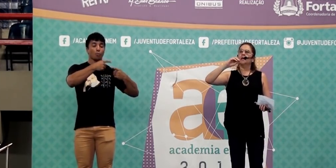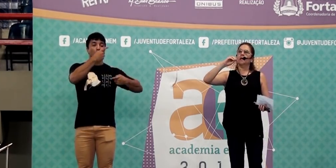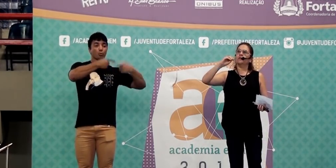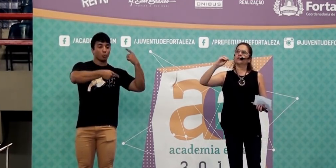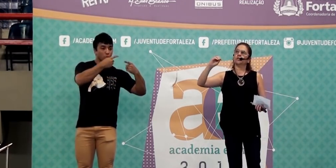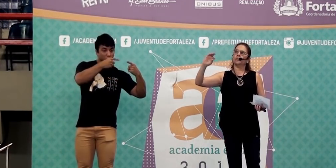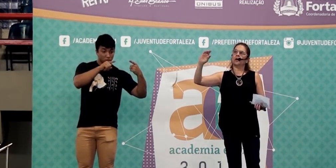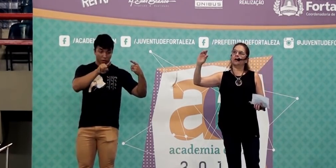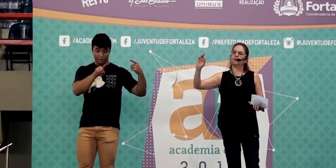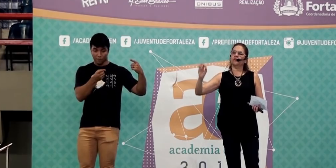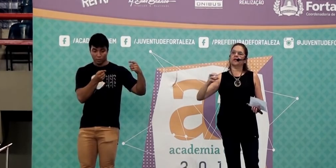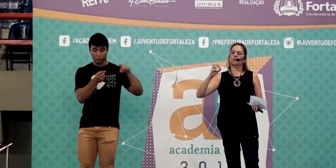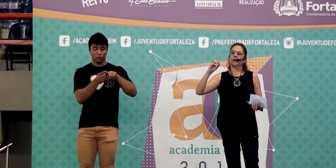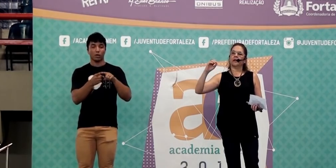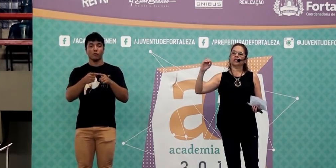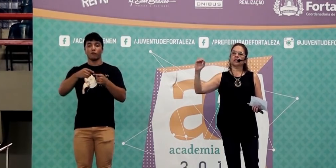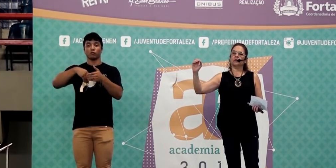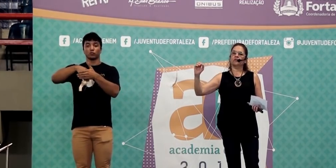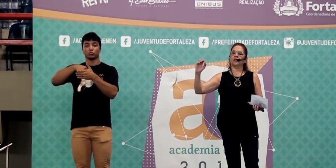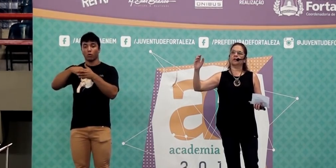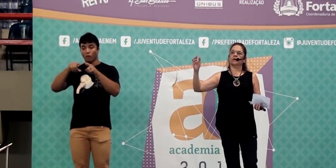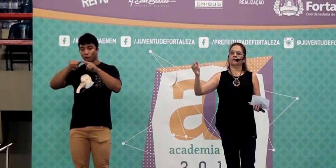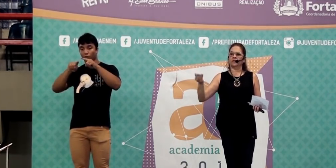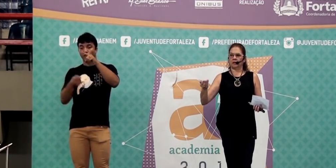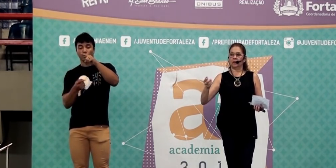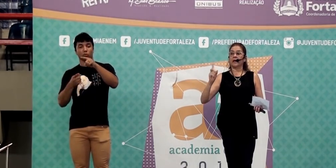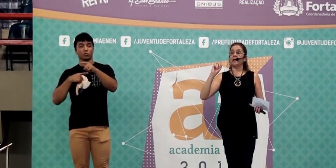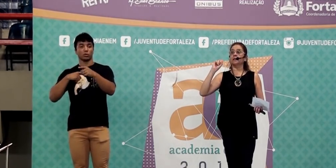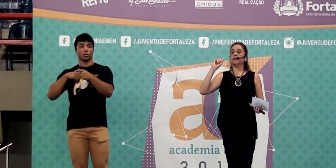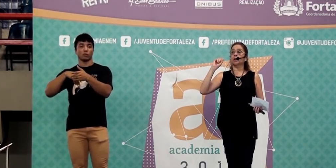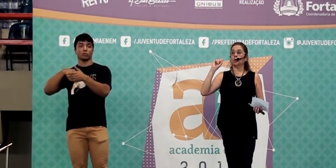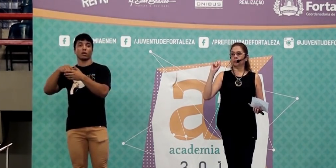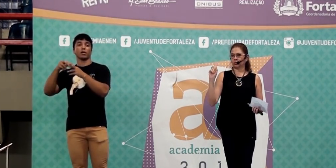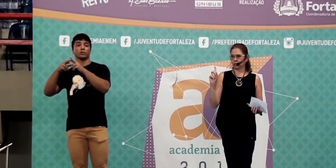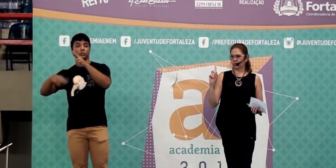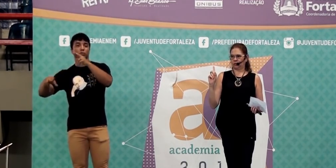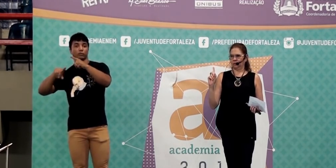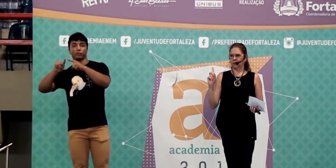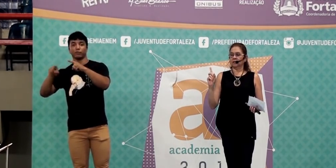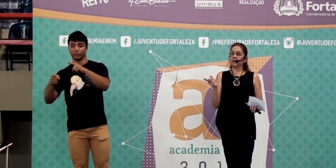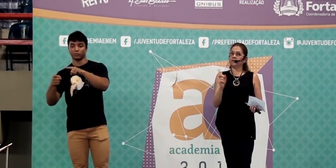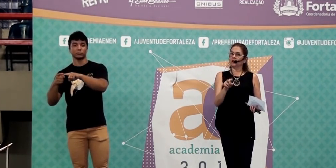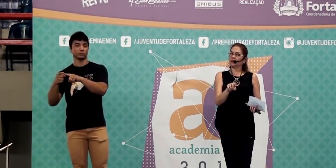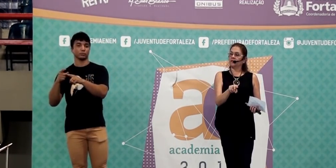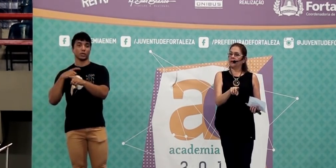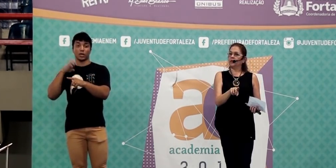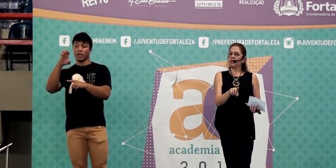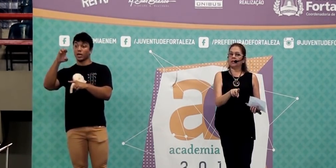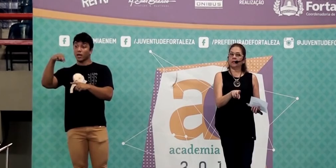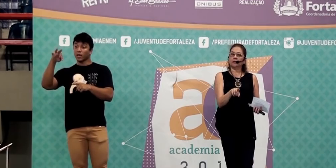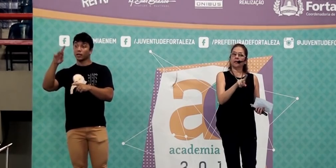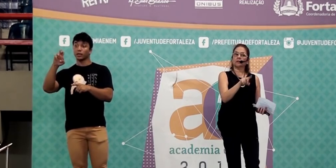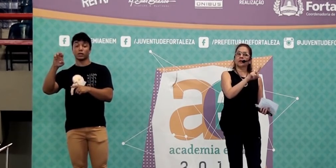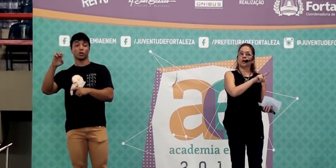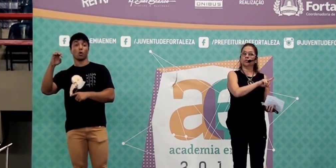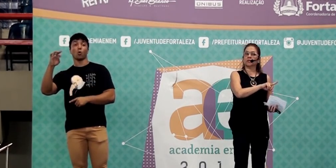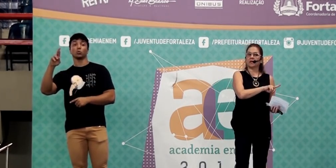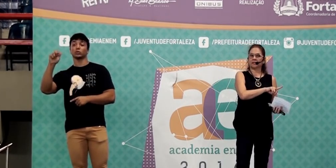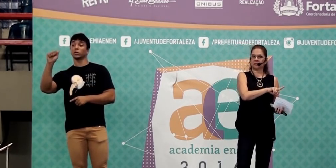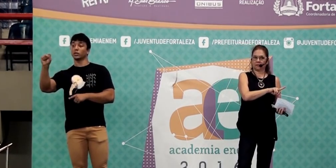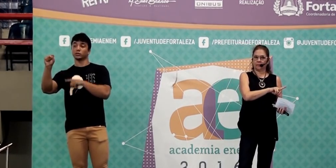vírgula, futebol, vírgula, religião, vírgula, entre outros. Se fosse feminina,